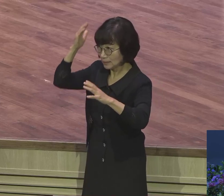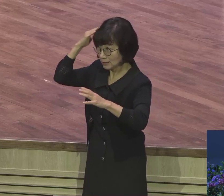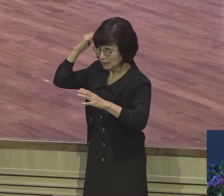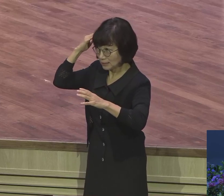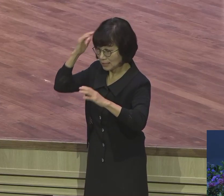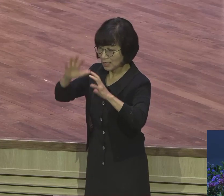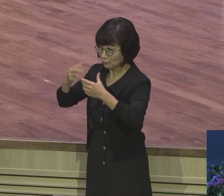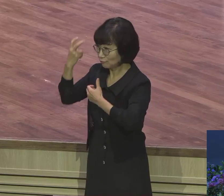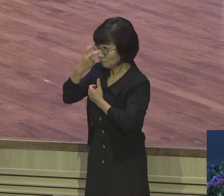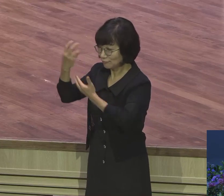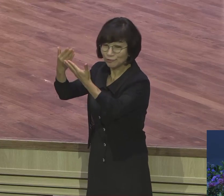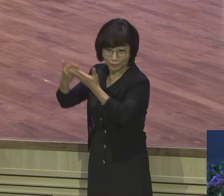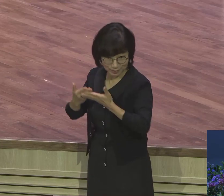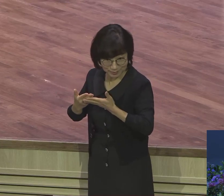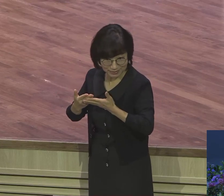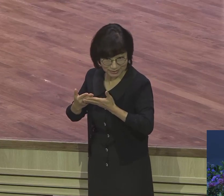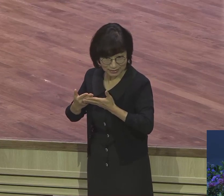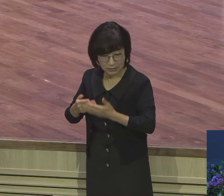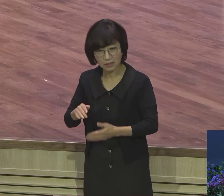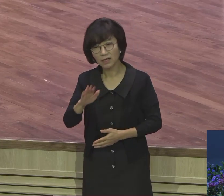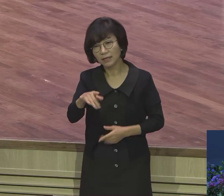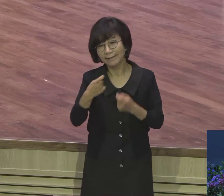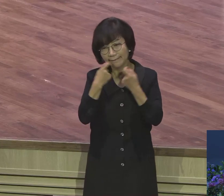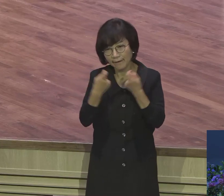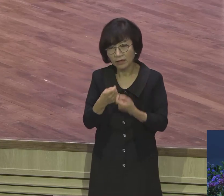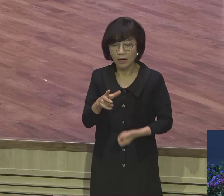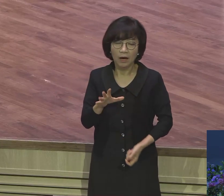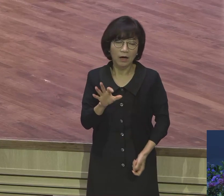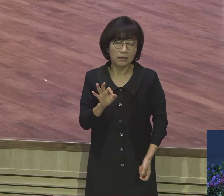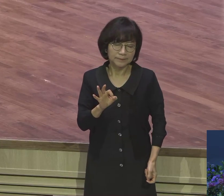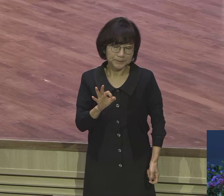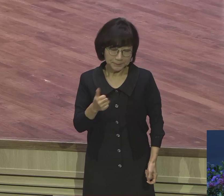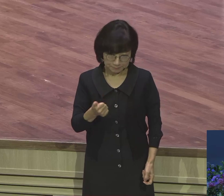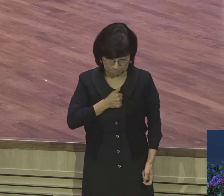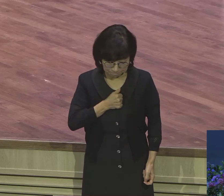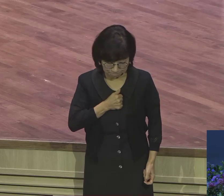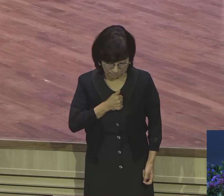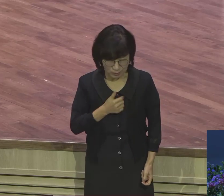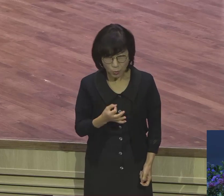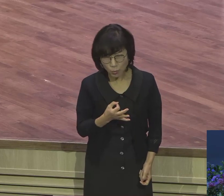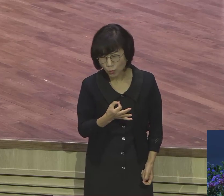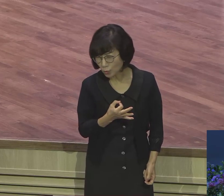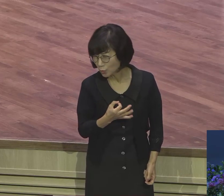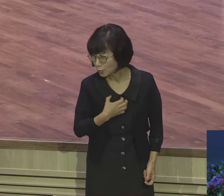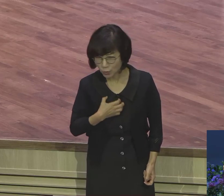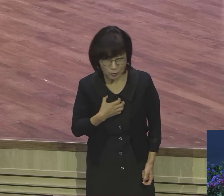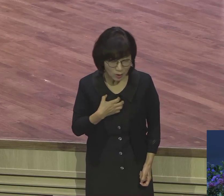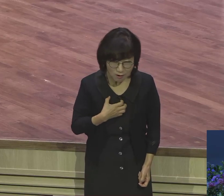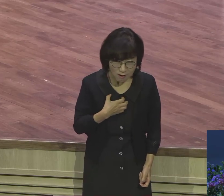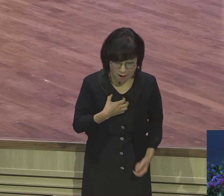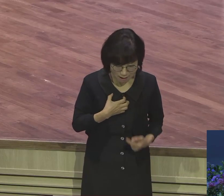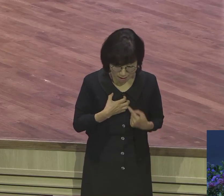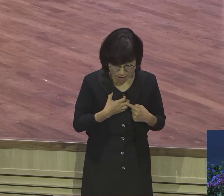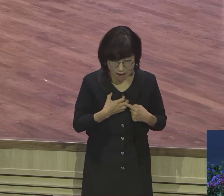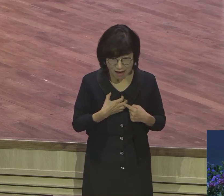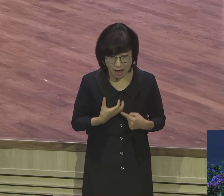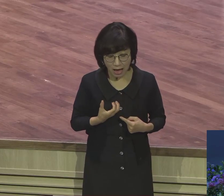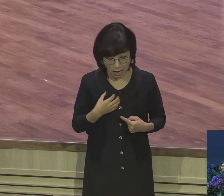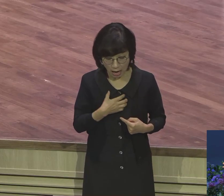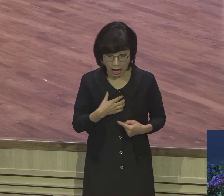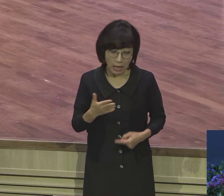여러분 가슴 속에 내 문제 걸려 돈 문제 걸려가지고 자동심 걸려가지고 감기에 걸려가지고 이런 수준 가지고는